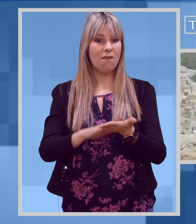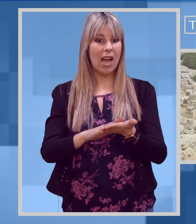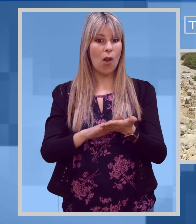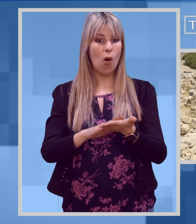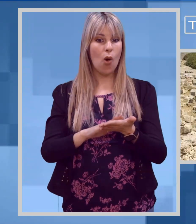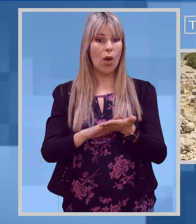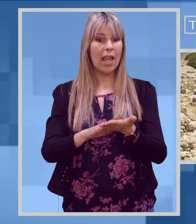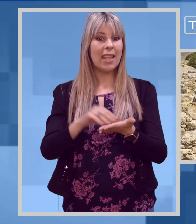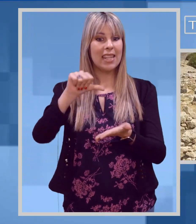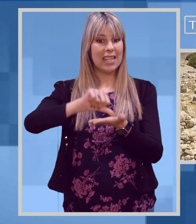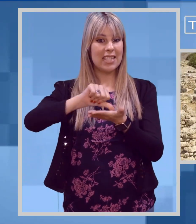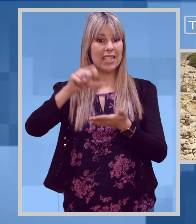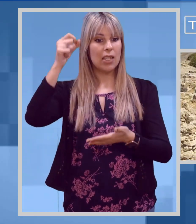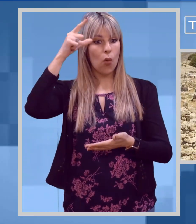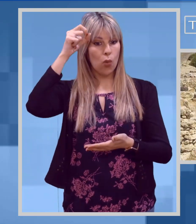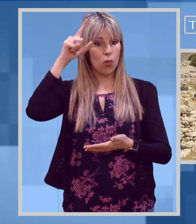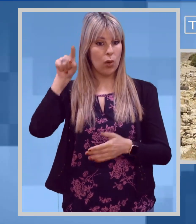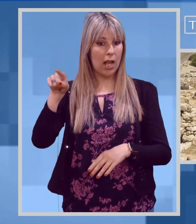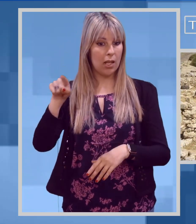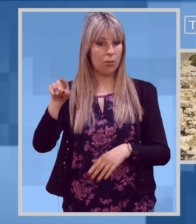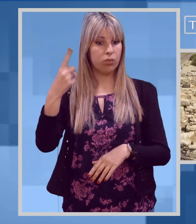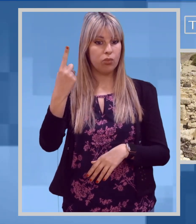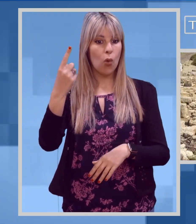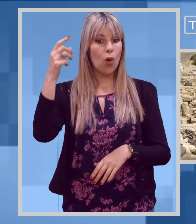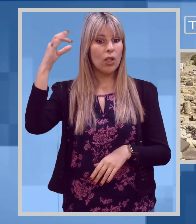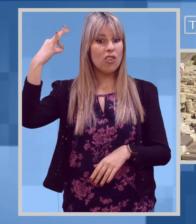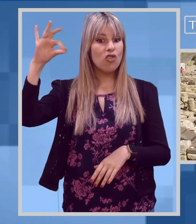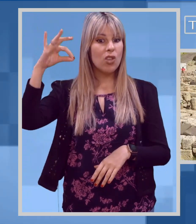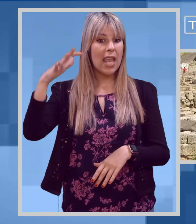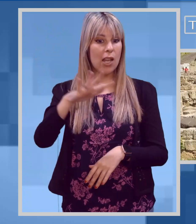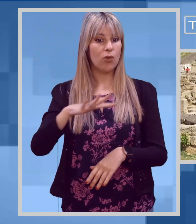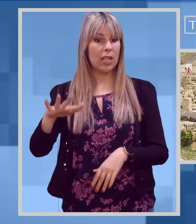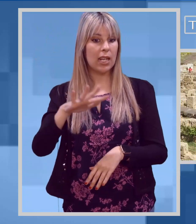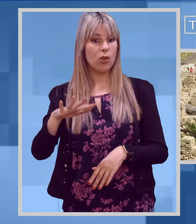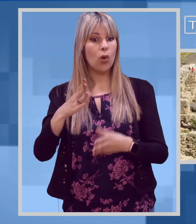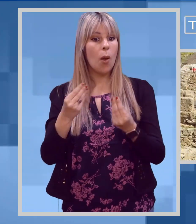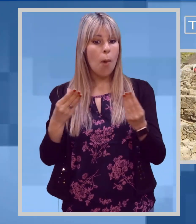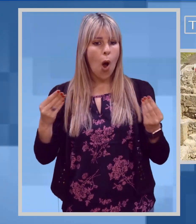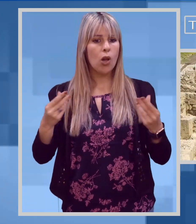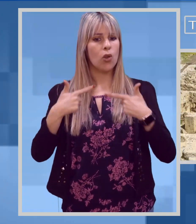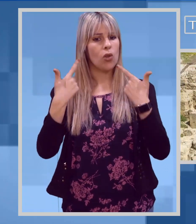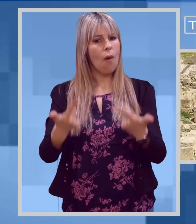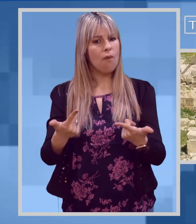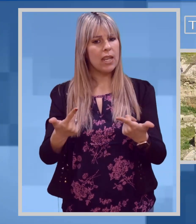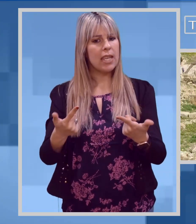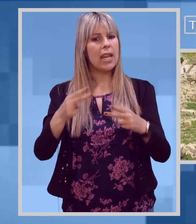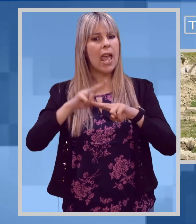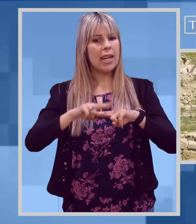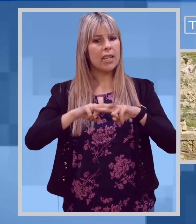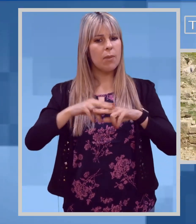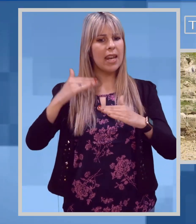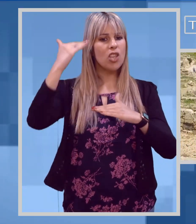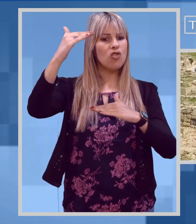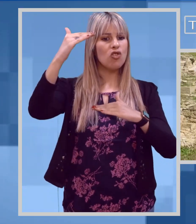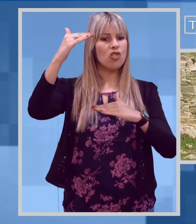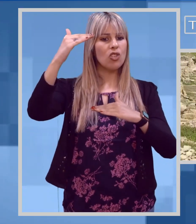culturali. Uno dei gioielli di un territorio che ha tanto da offrire e che resta in cima ai desideri di tanti